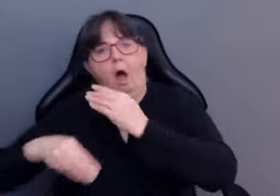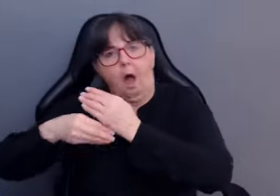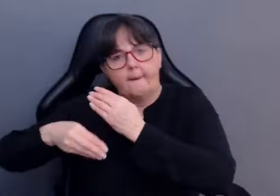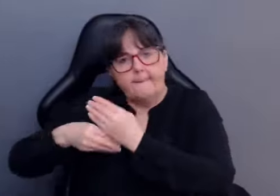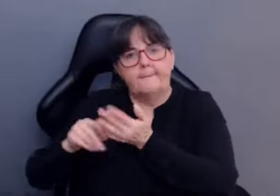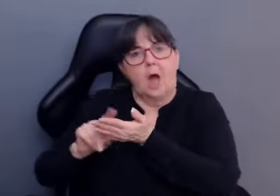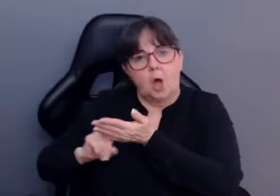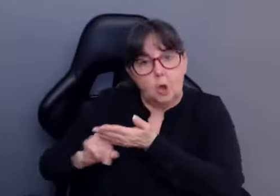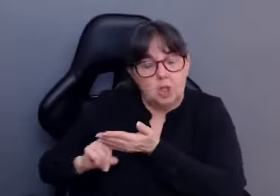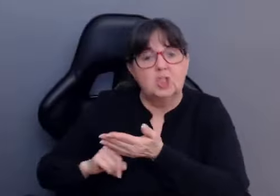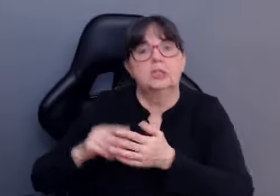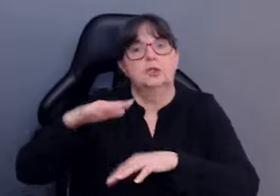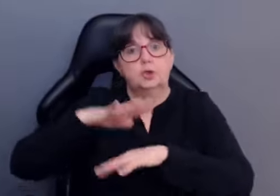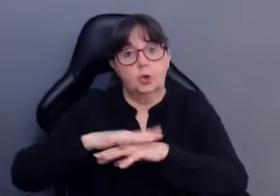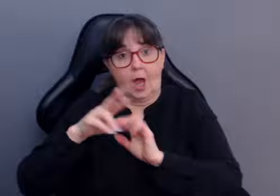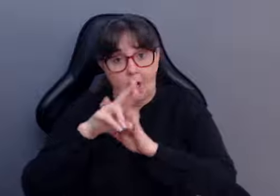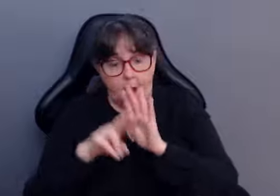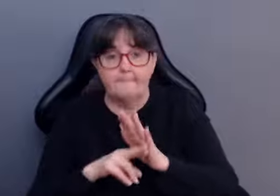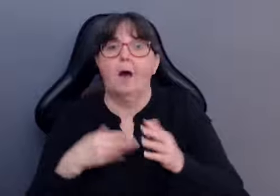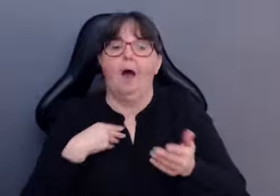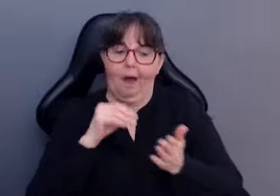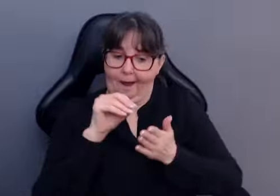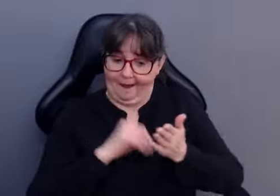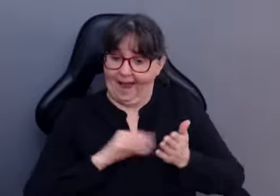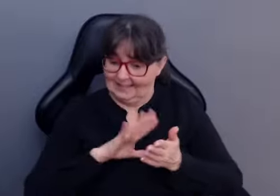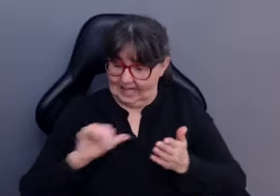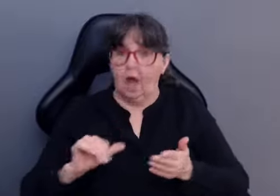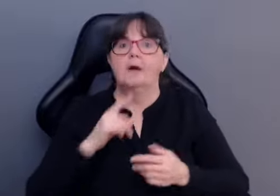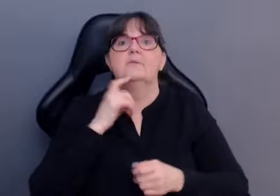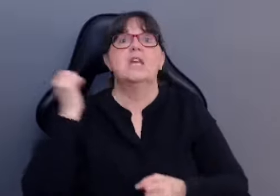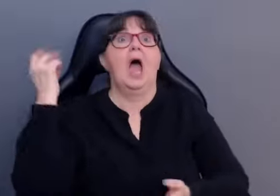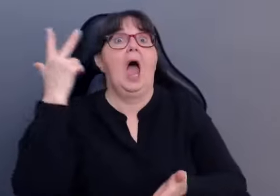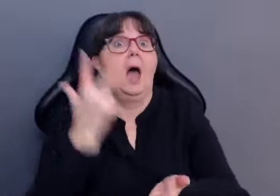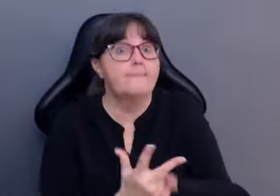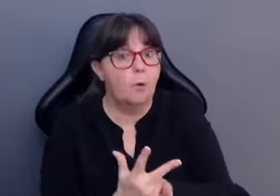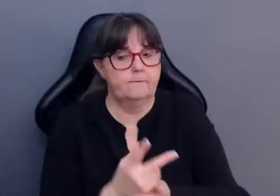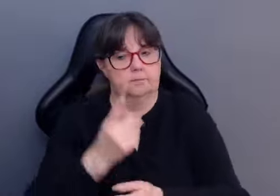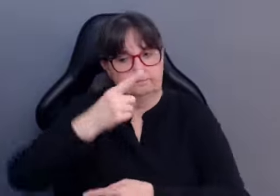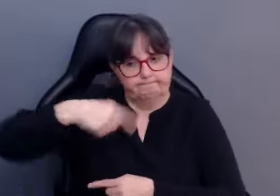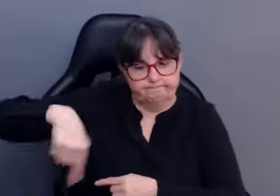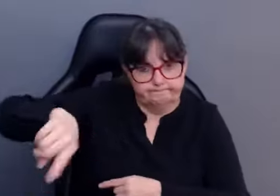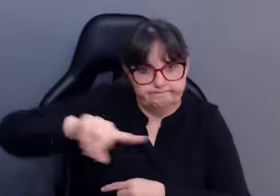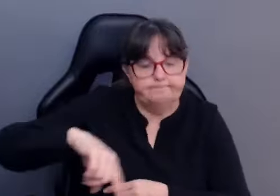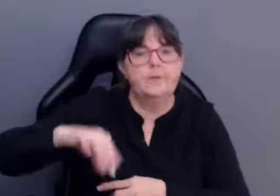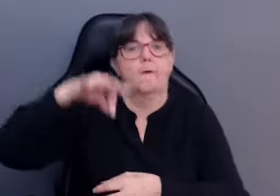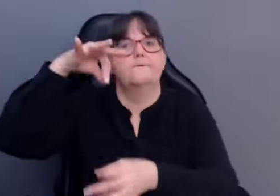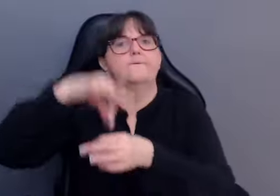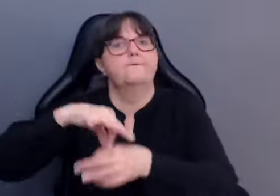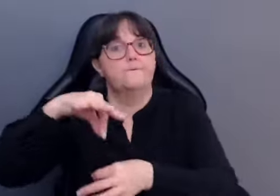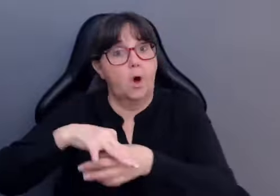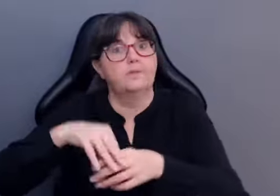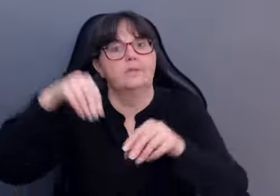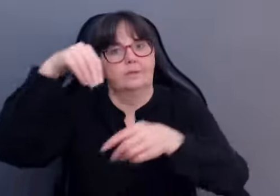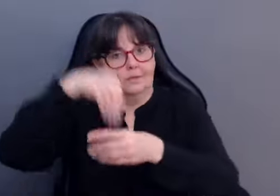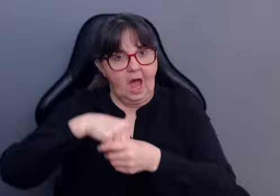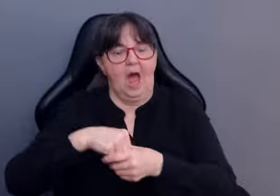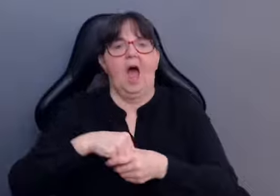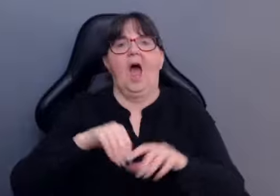apportés au règlement doivent être approuvés par vote à la majorité simple des membres présents à